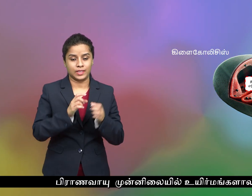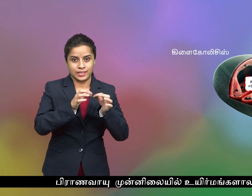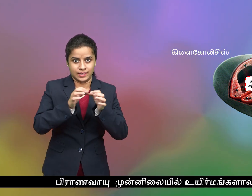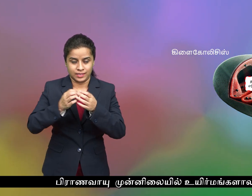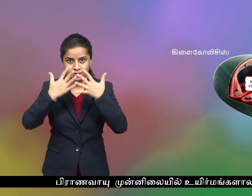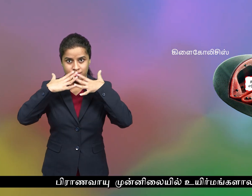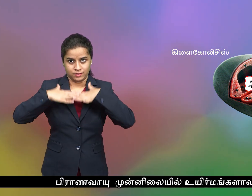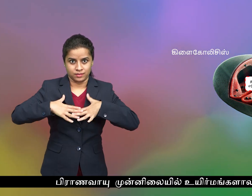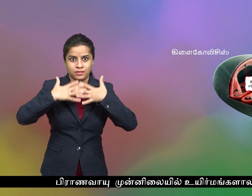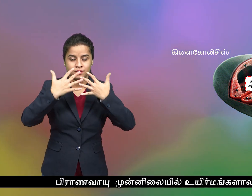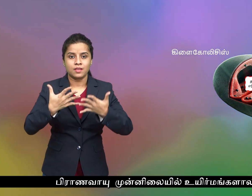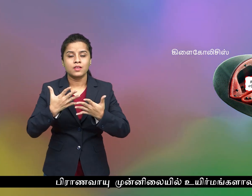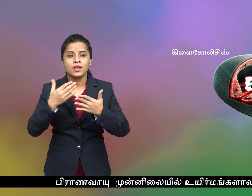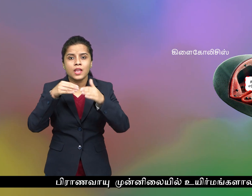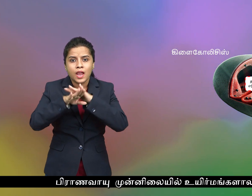பிராணவாயு முன்னிலையில் உயிர்மங்களாலான சுவாசம்